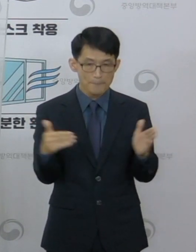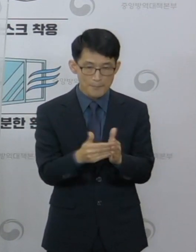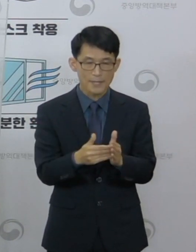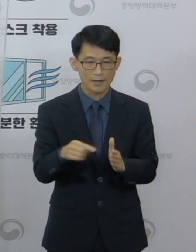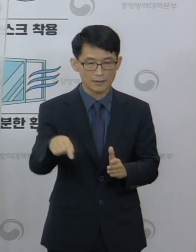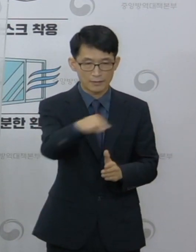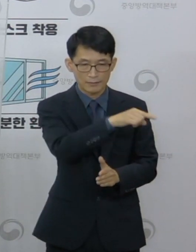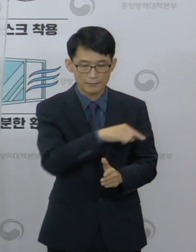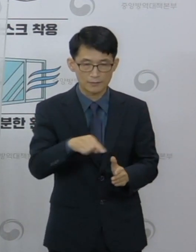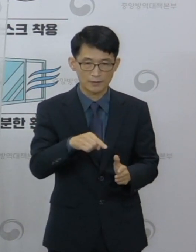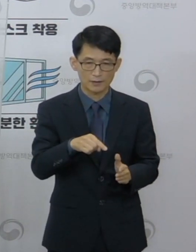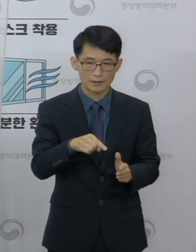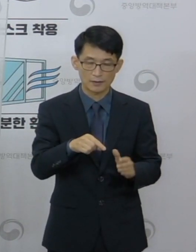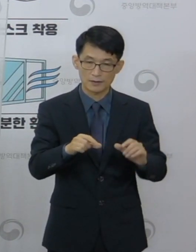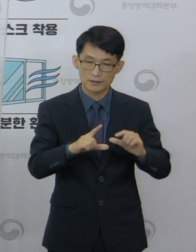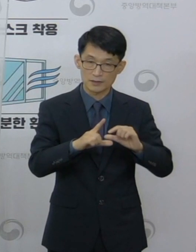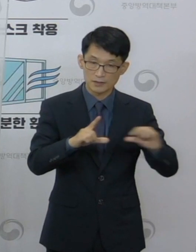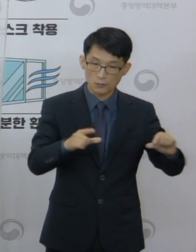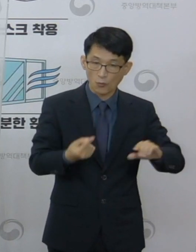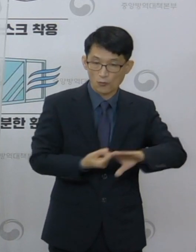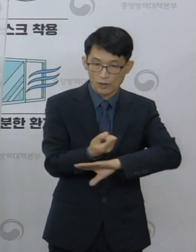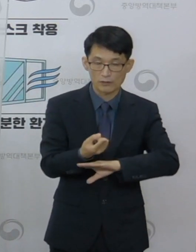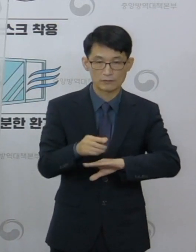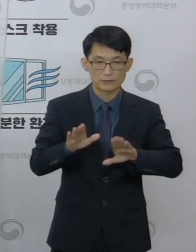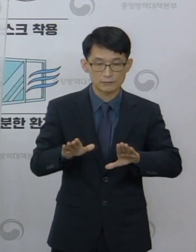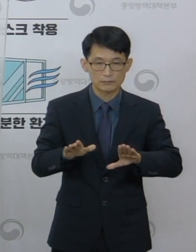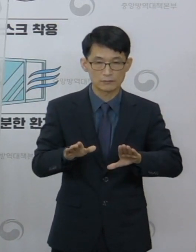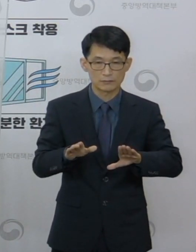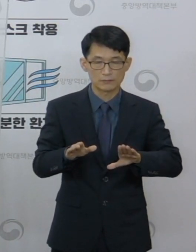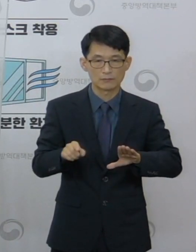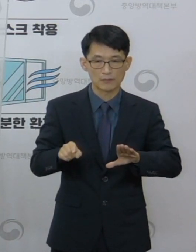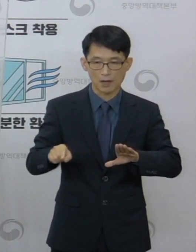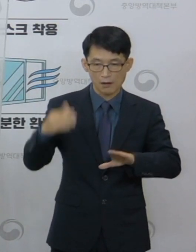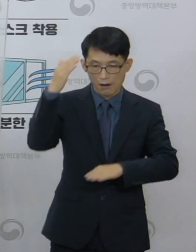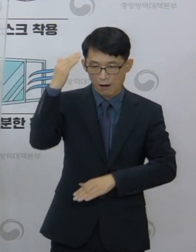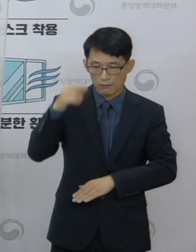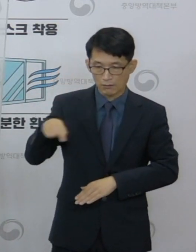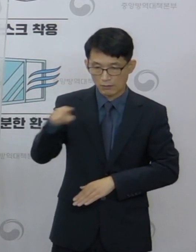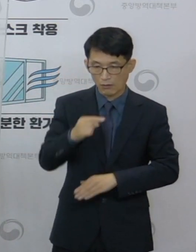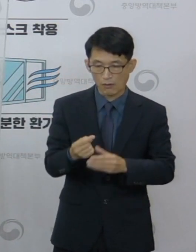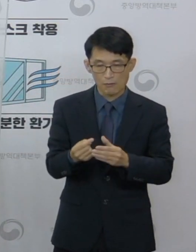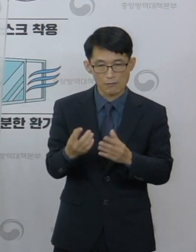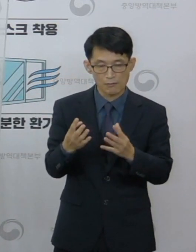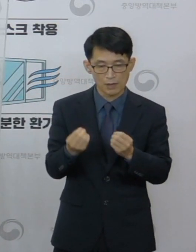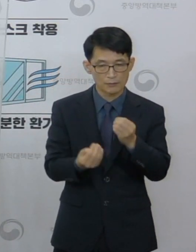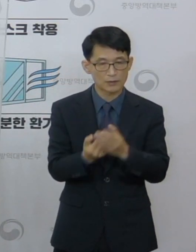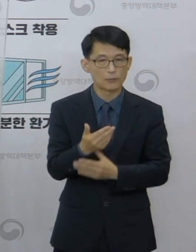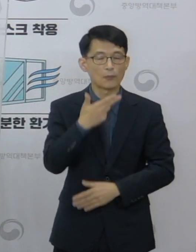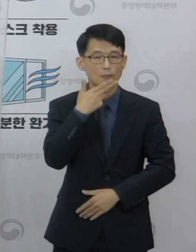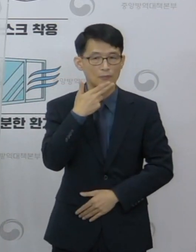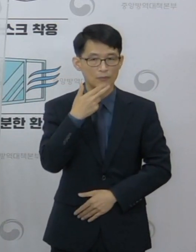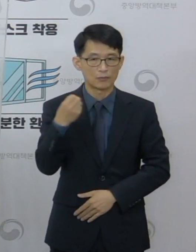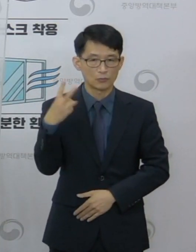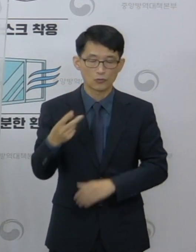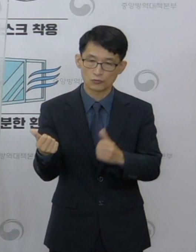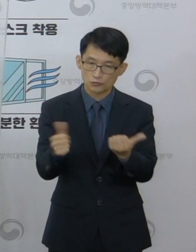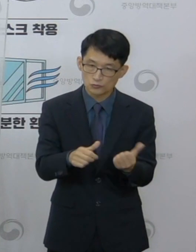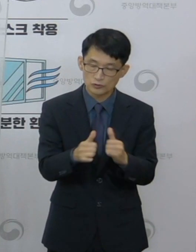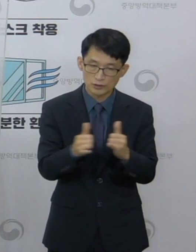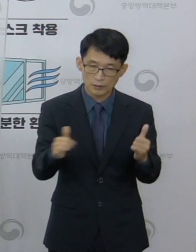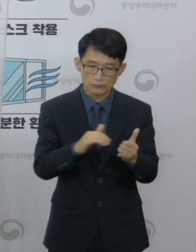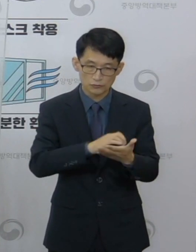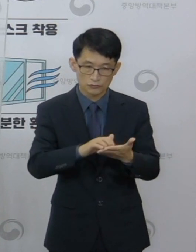일부를 제외하고는 전반적으로 발생이 감소하였고 사망 규모도 낮게